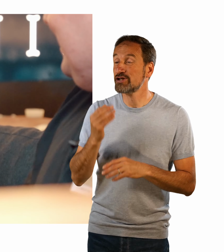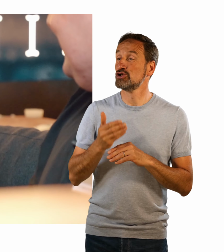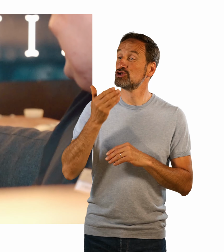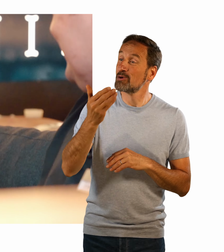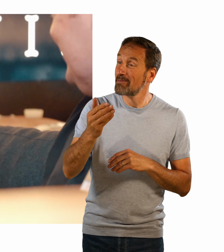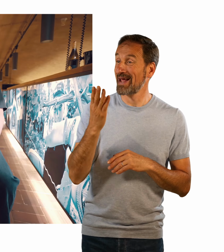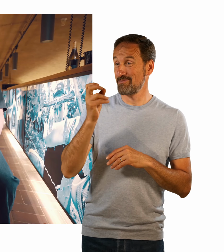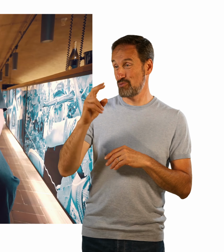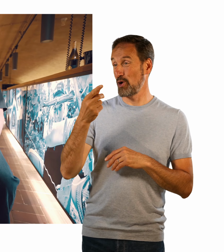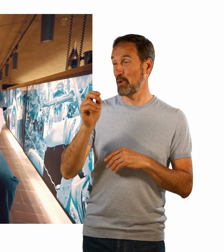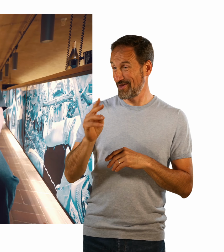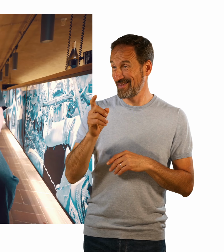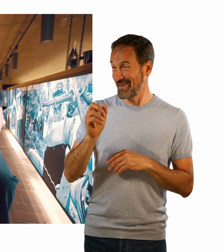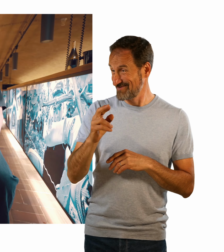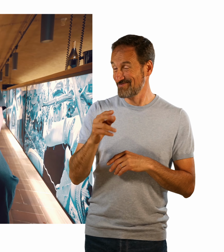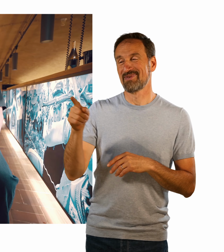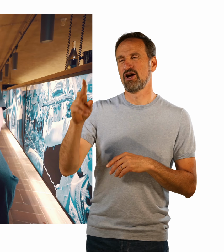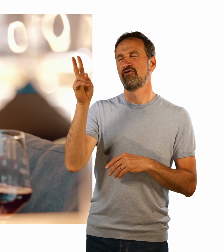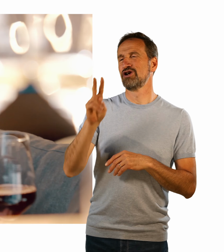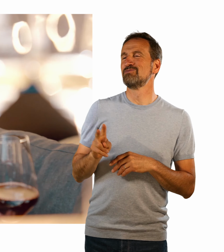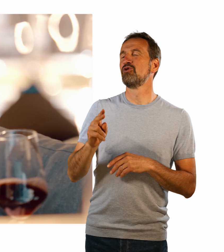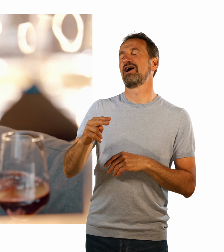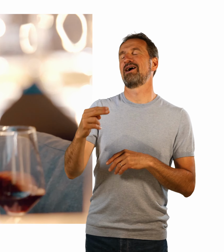Würzburger Pfaffenberg. Ich bin mich betrunken.